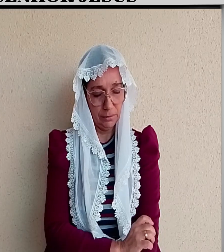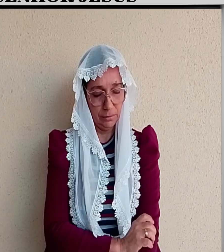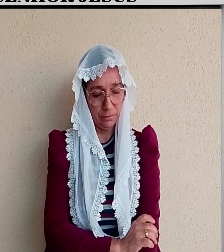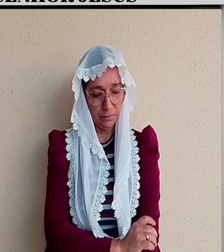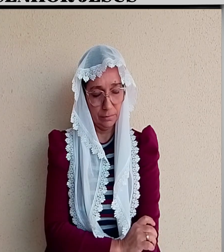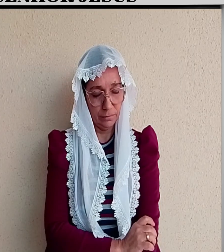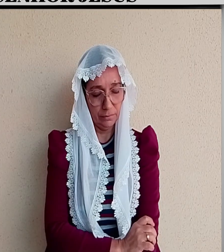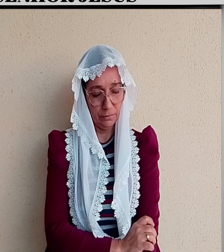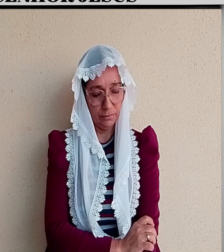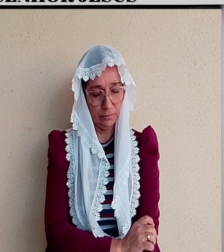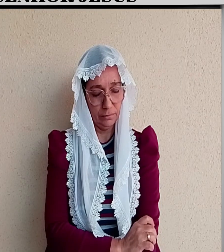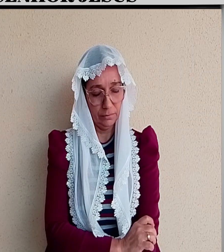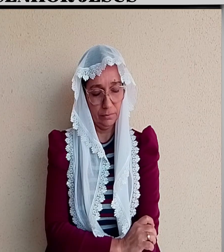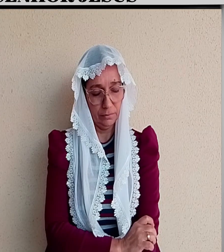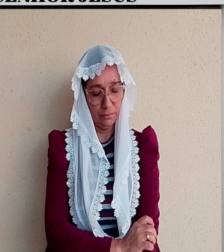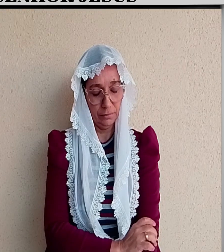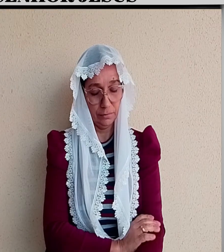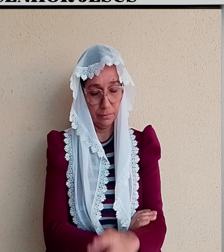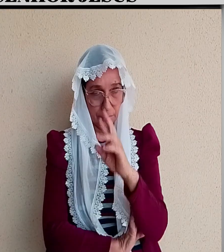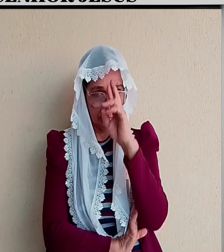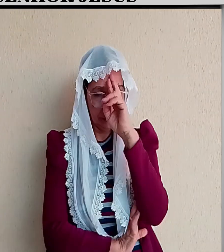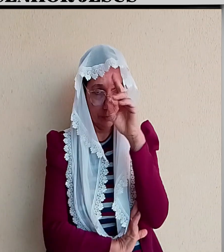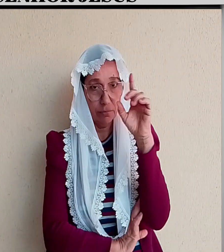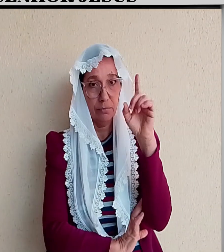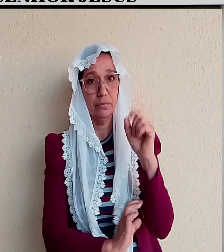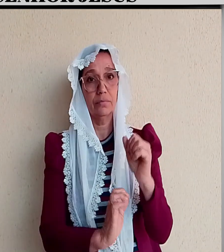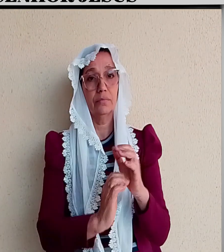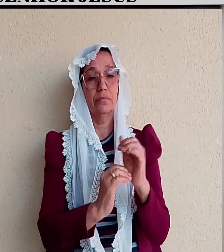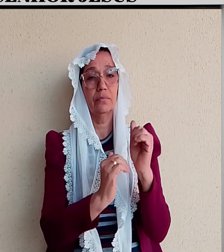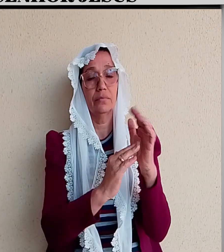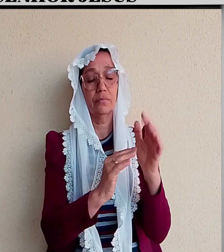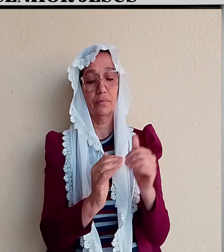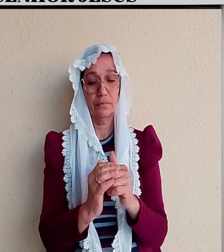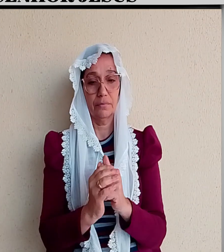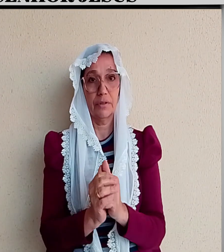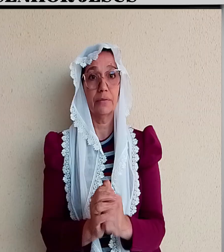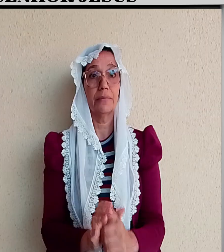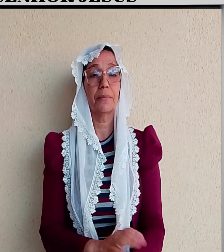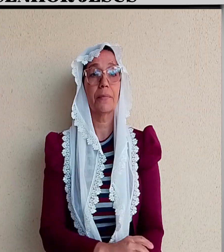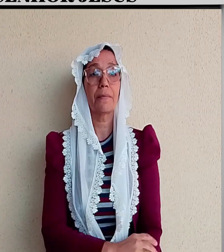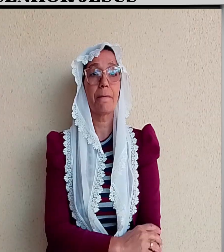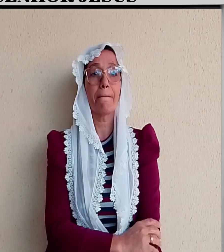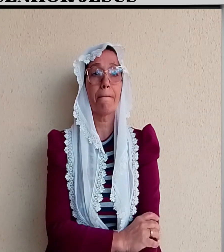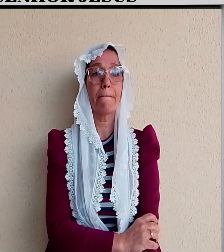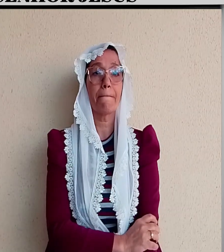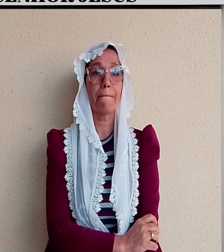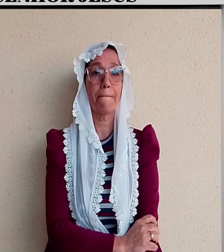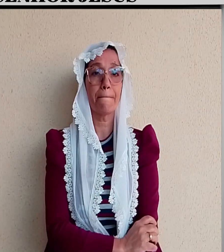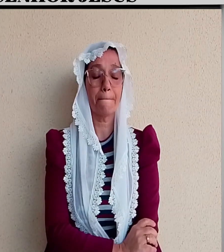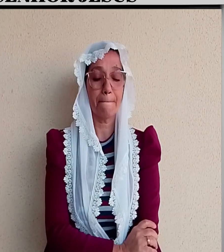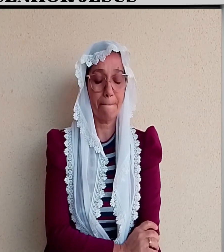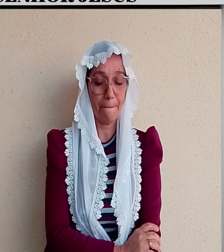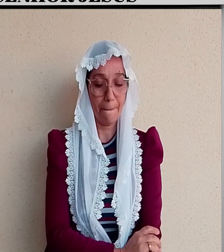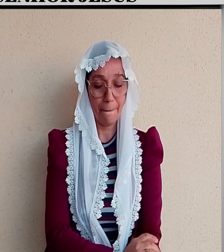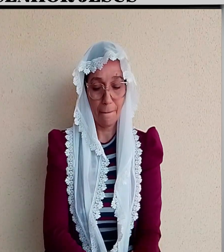Aleluia, Jesus. Senhor Deus, seja eternamente louvado. Amém. Glória a